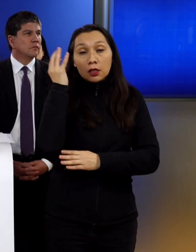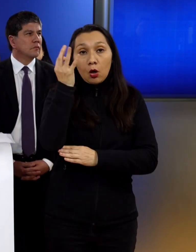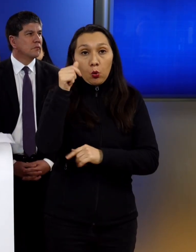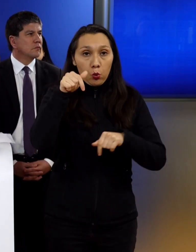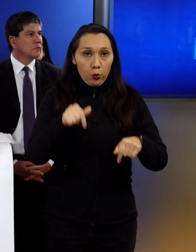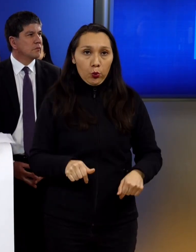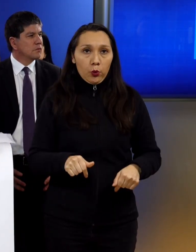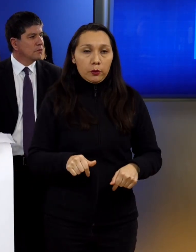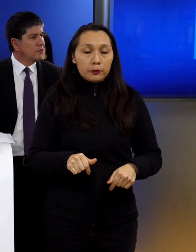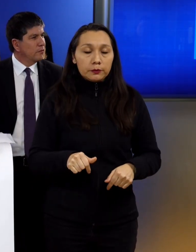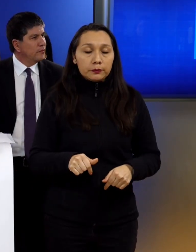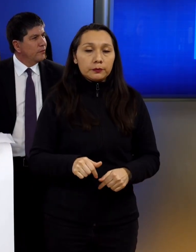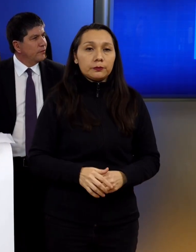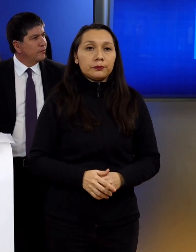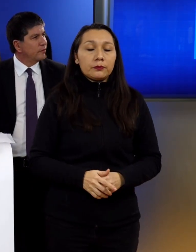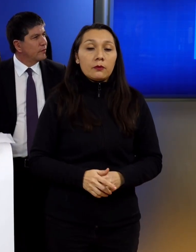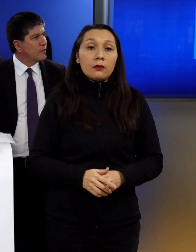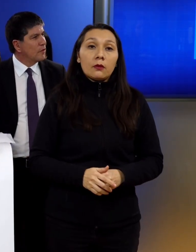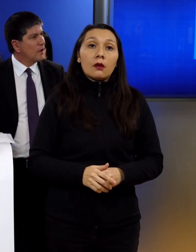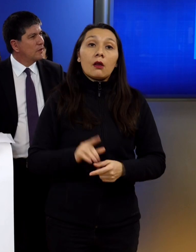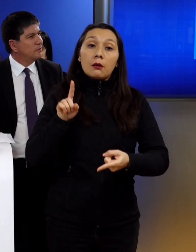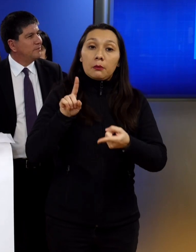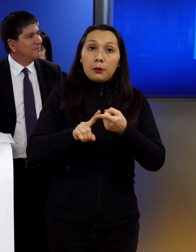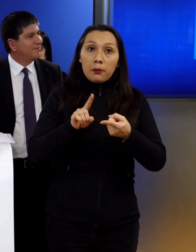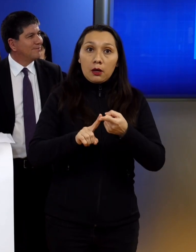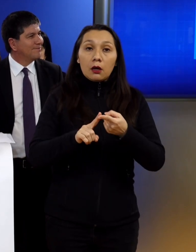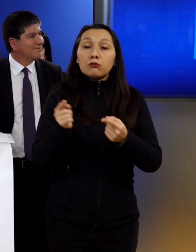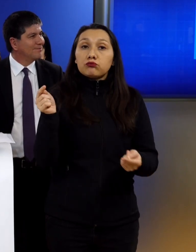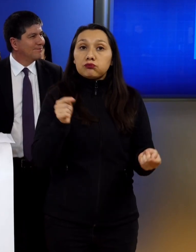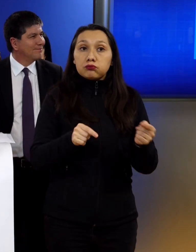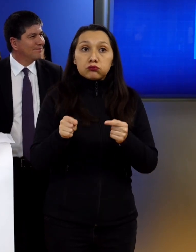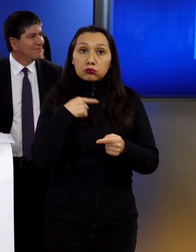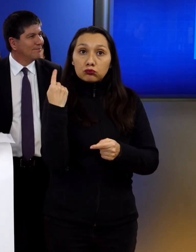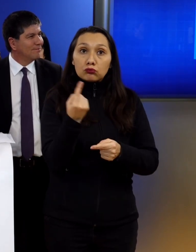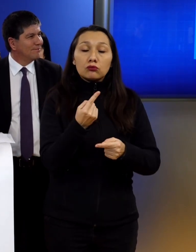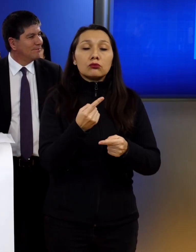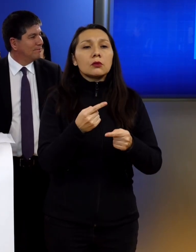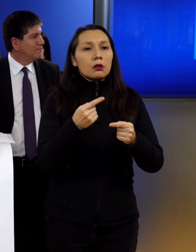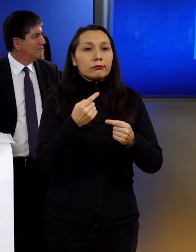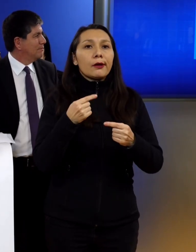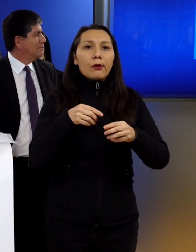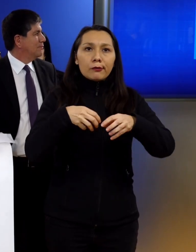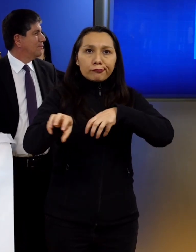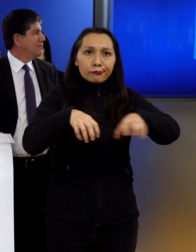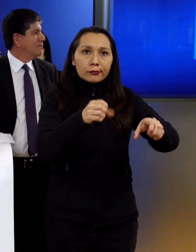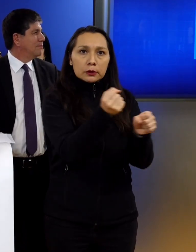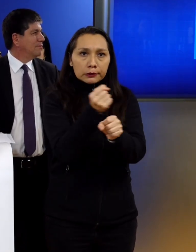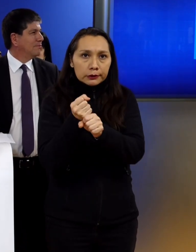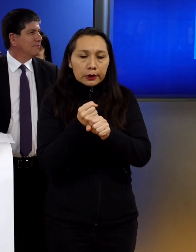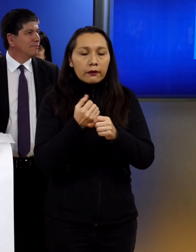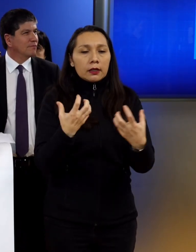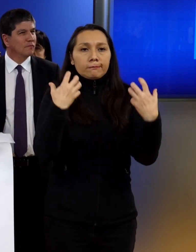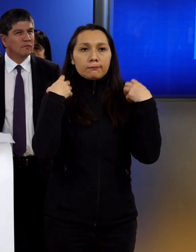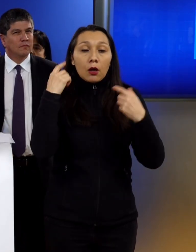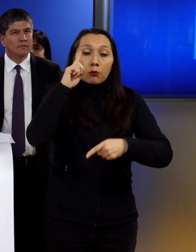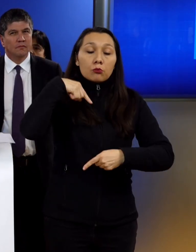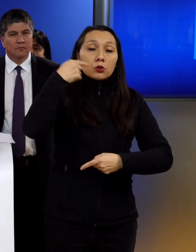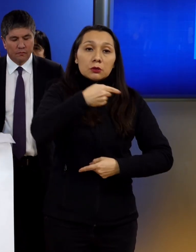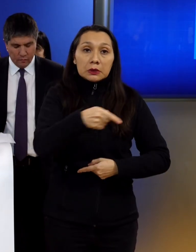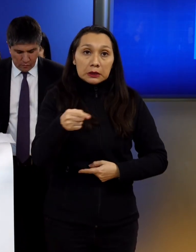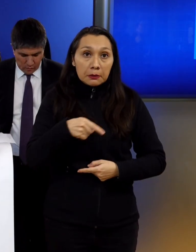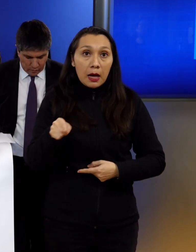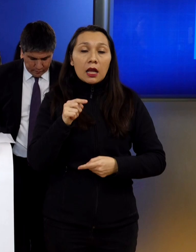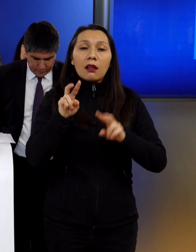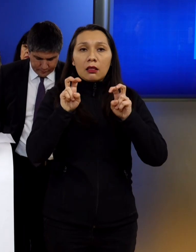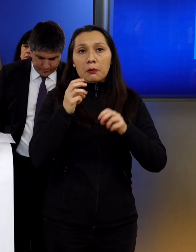reunión de hoy día y en su participación quedamos con una serie de tareas a abordar en las próximas semanas